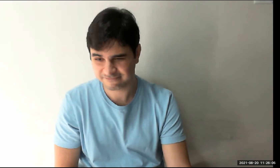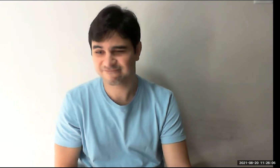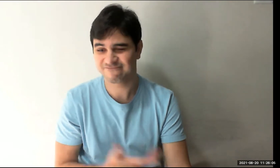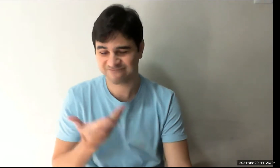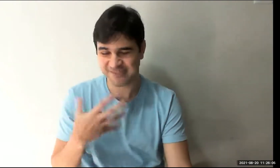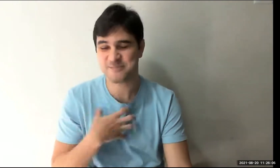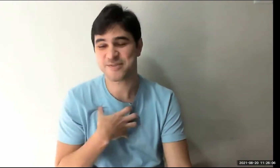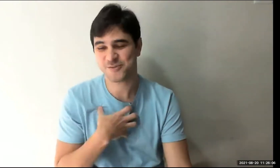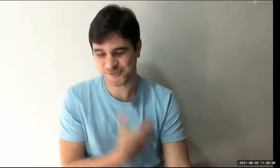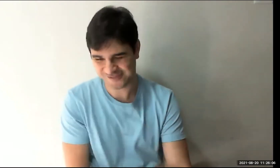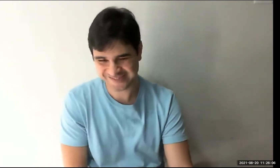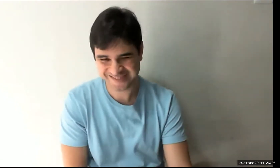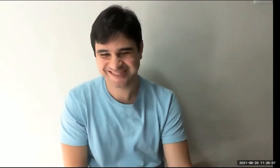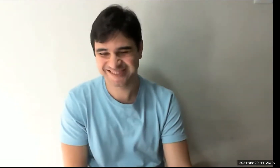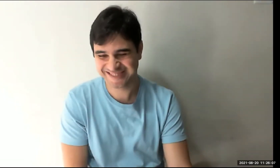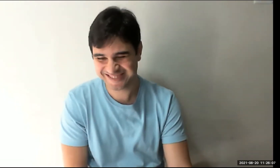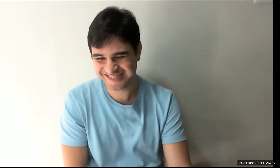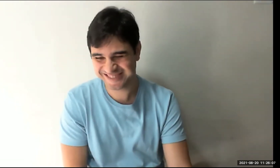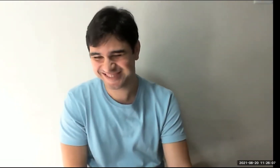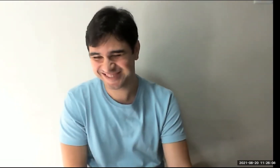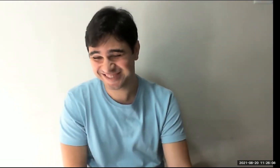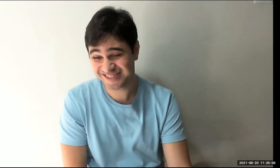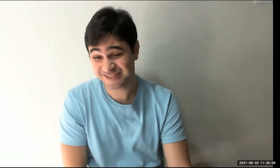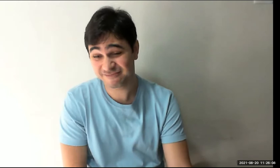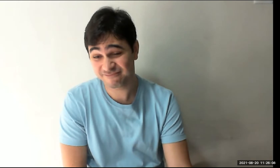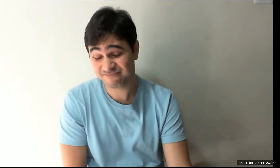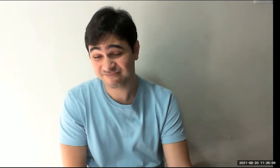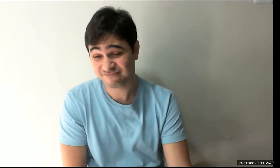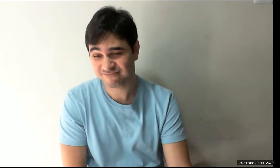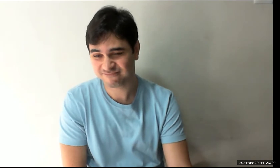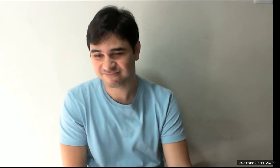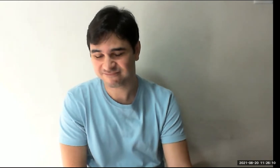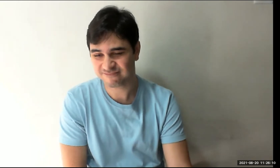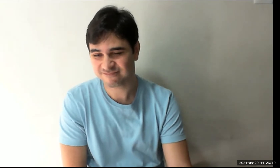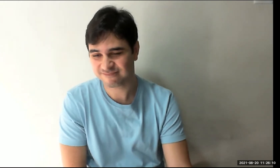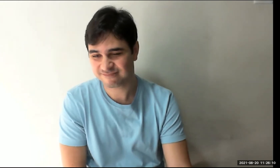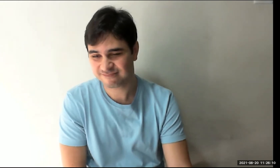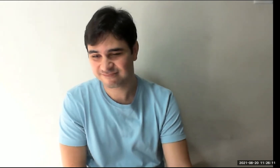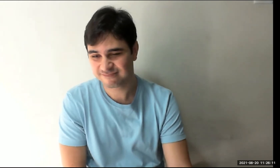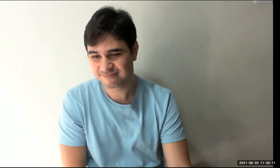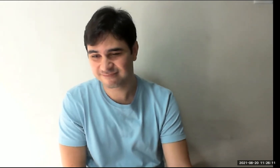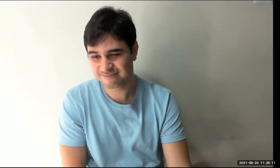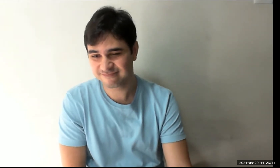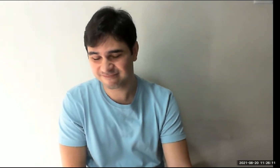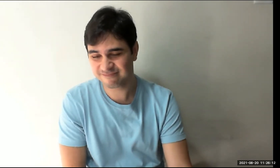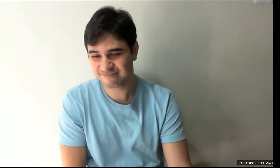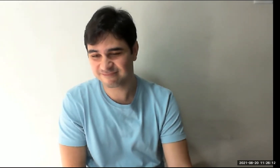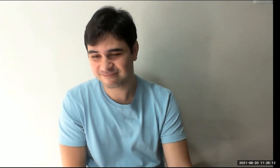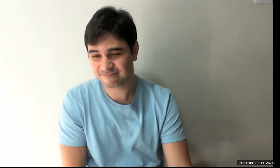interessante você realizar esse trabalho. Então, você pode, sim, junto com esses professores, né, citados aqui,